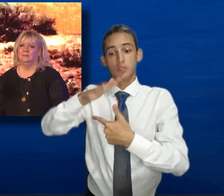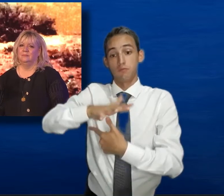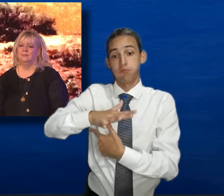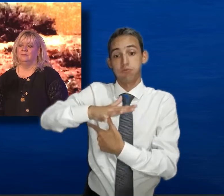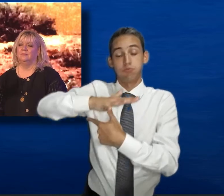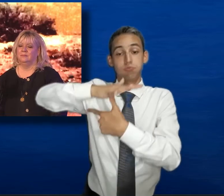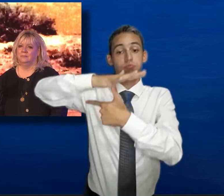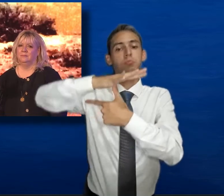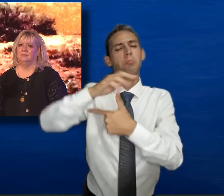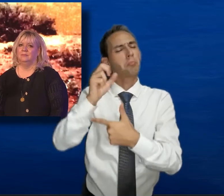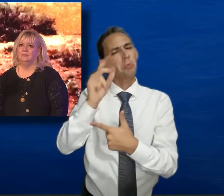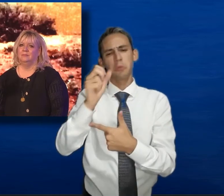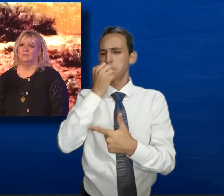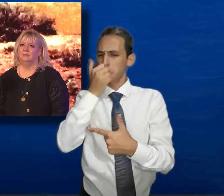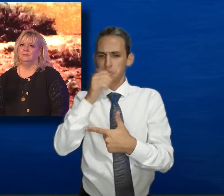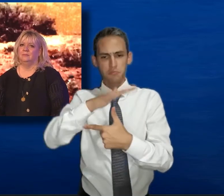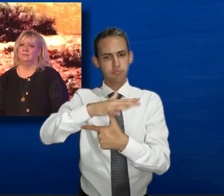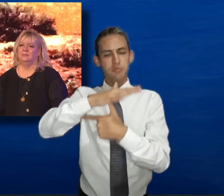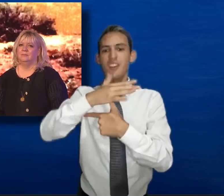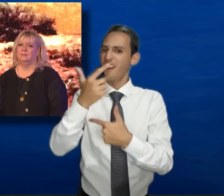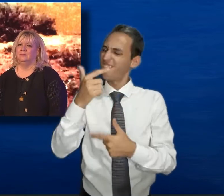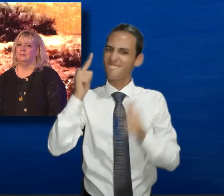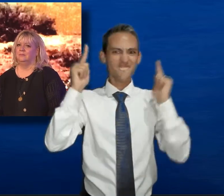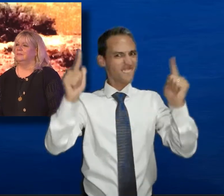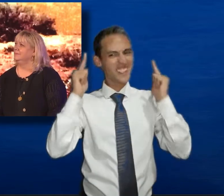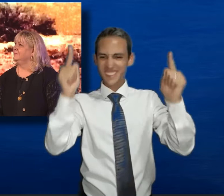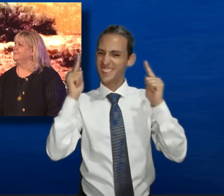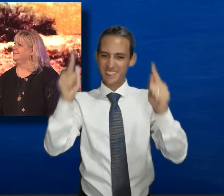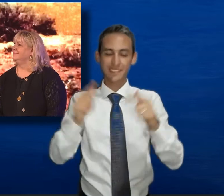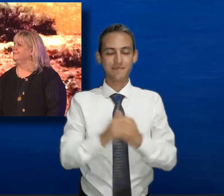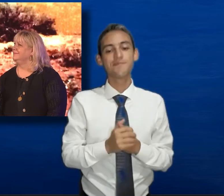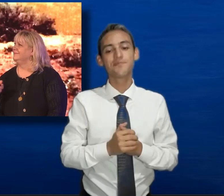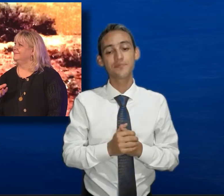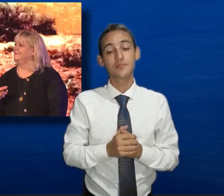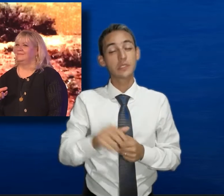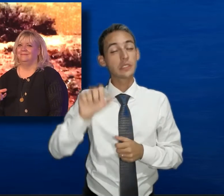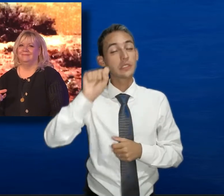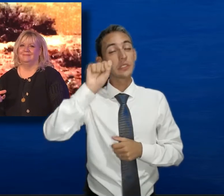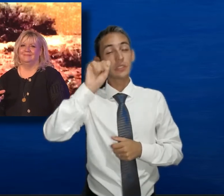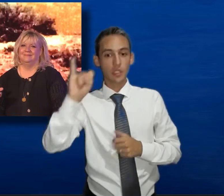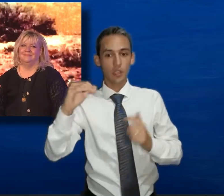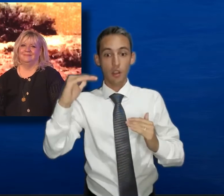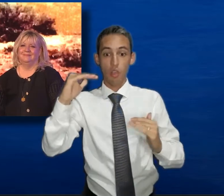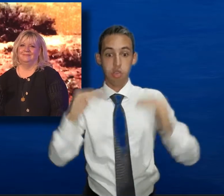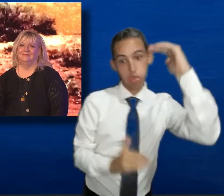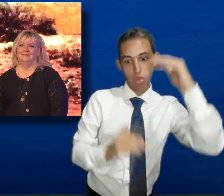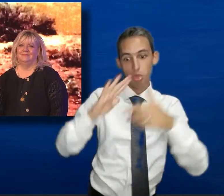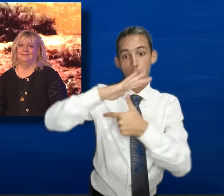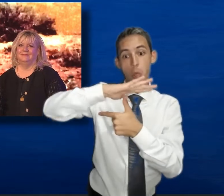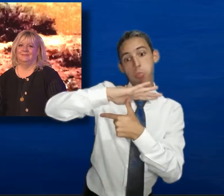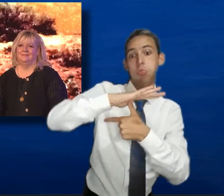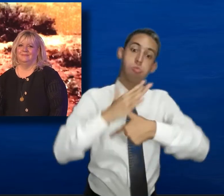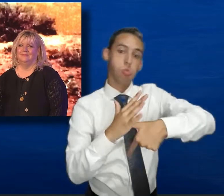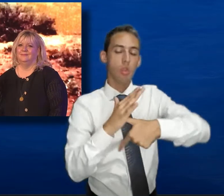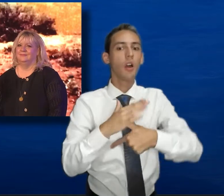o equilíbrio entre as funções vitais permitem um voo seguro, mas